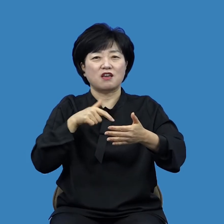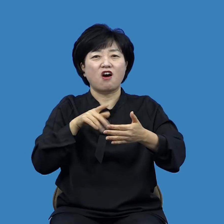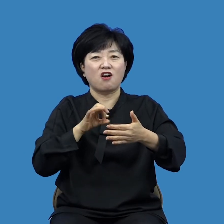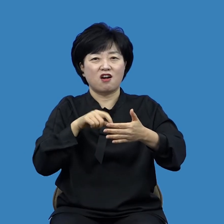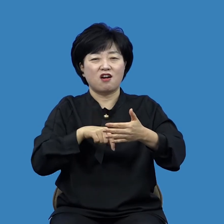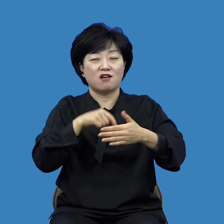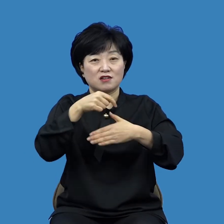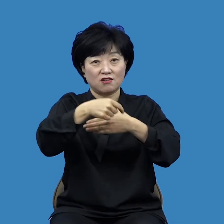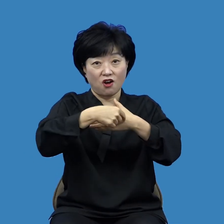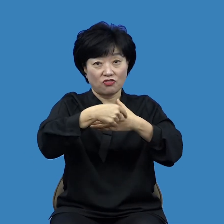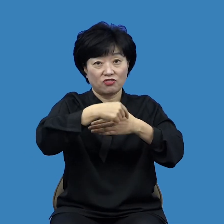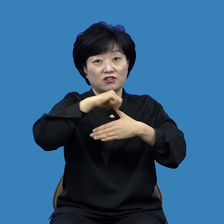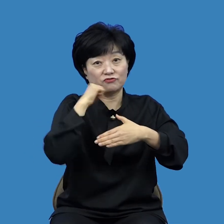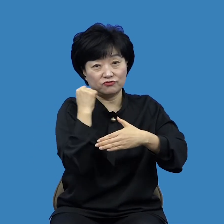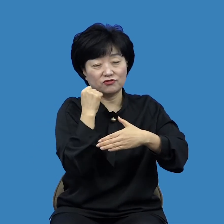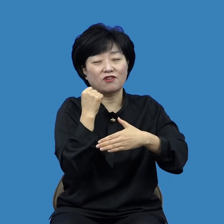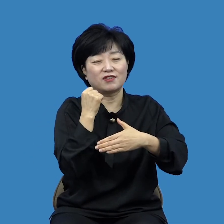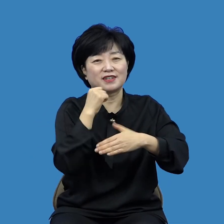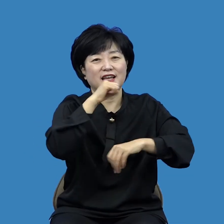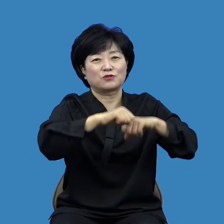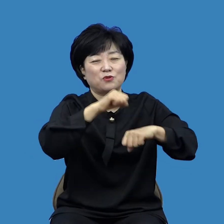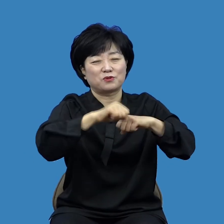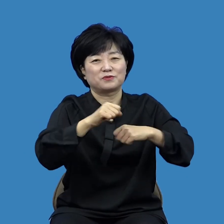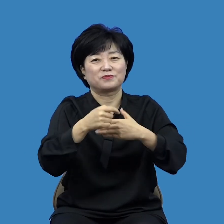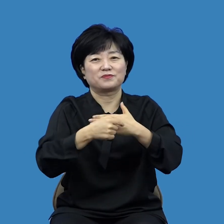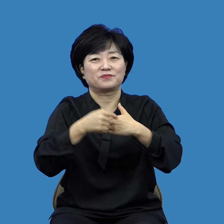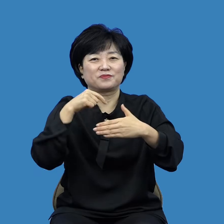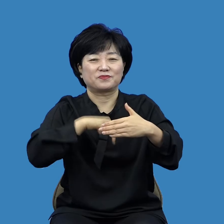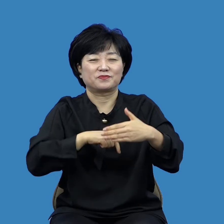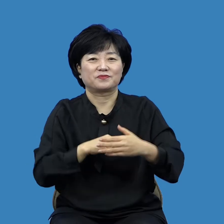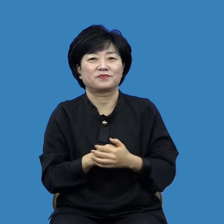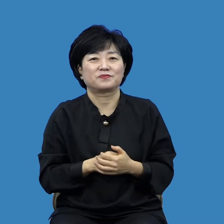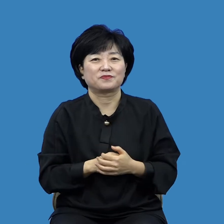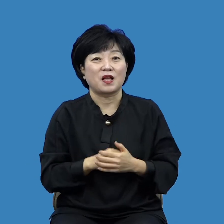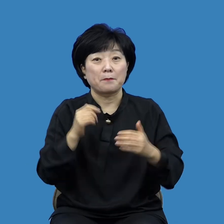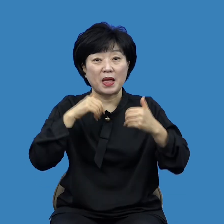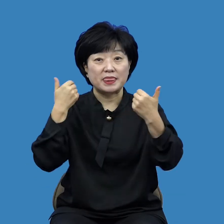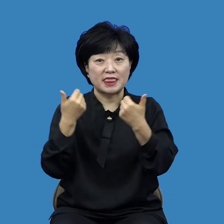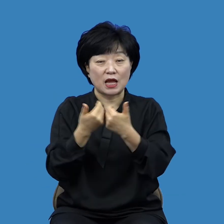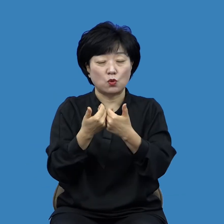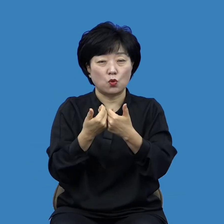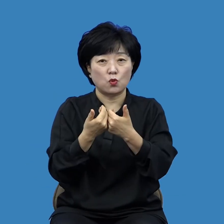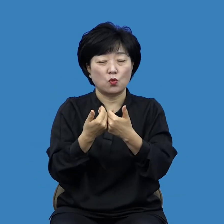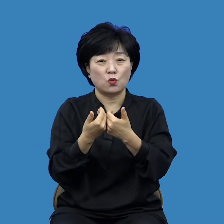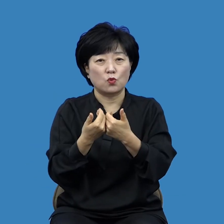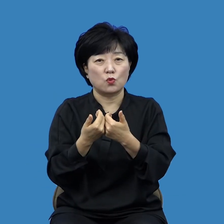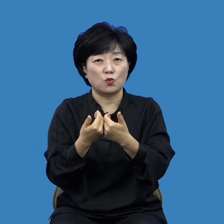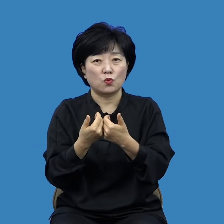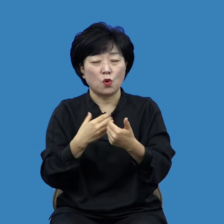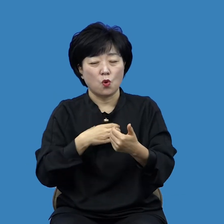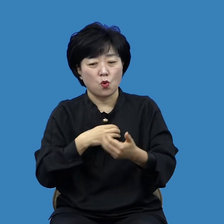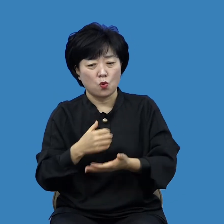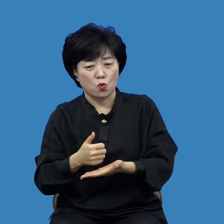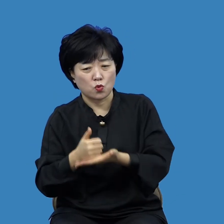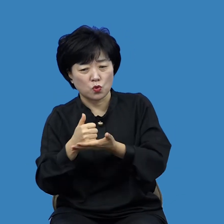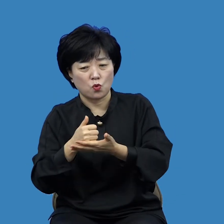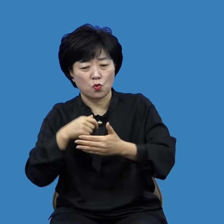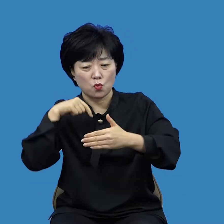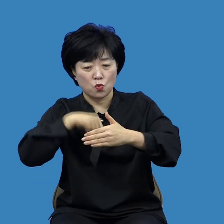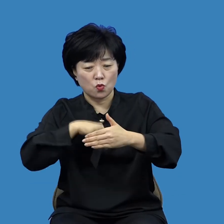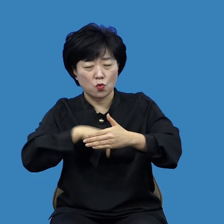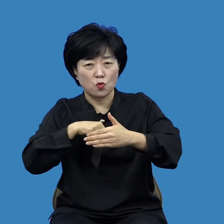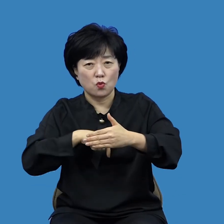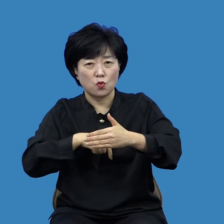있어도 하지 않으면 순종한 게 아닌 거라는 거지. 예. 반대로 이 공경이라고 하는 것은 어떤 드러나는